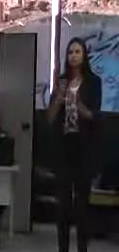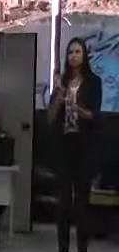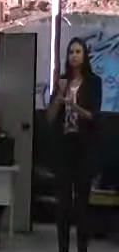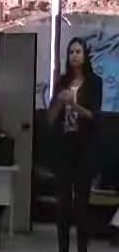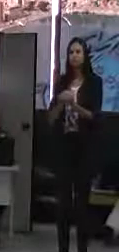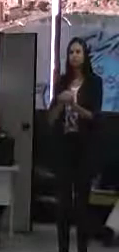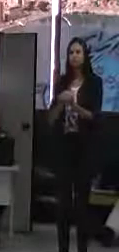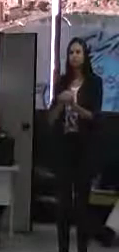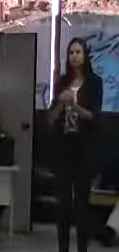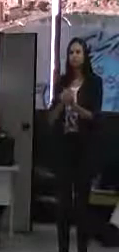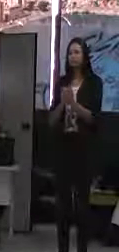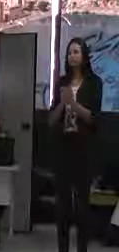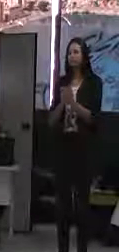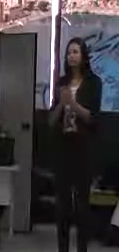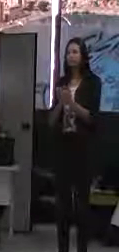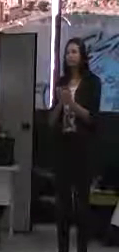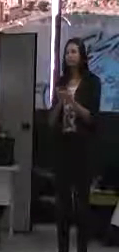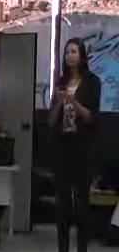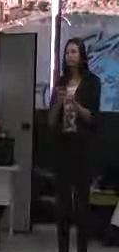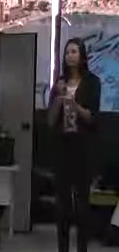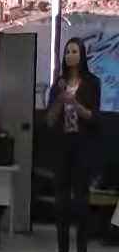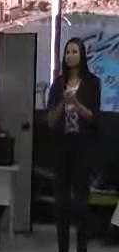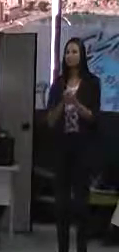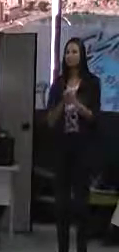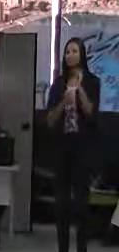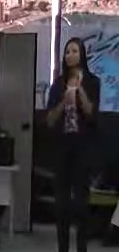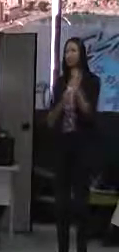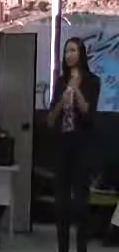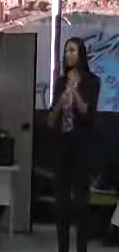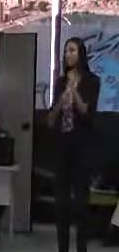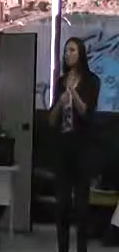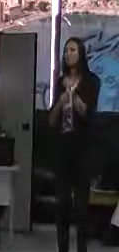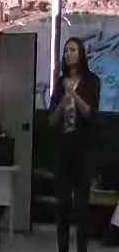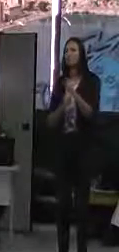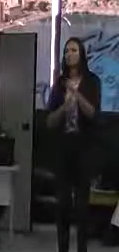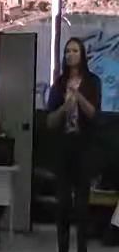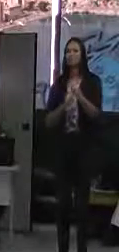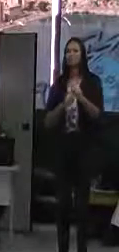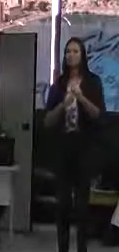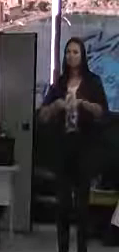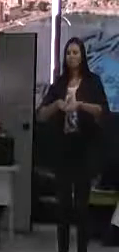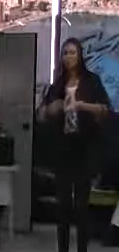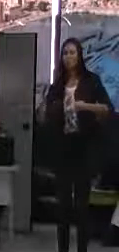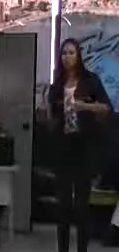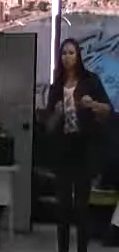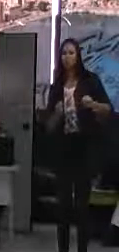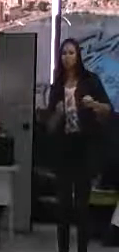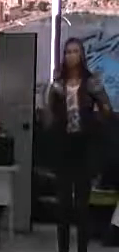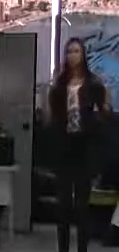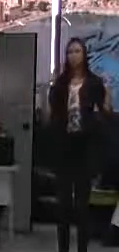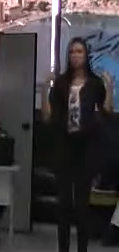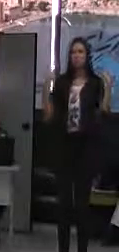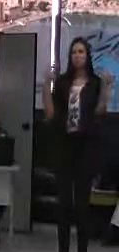aquele prestador de serviço da limpeza,